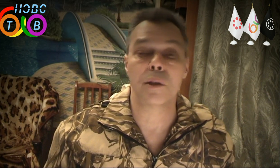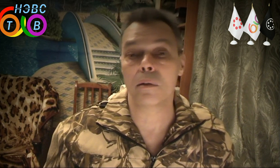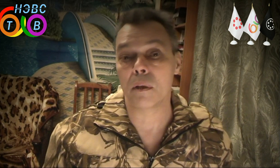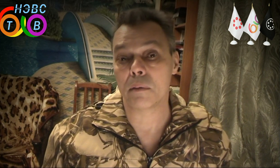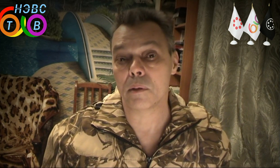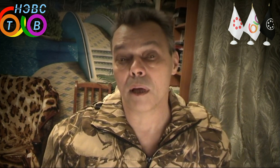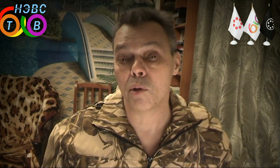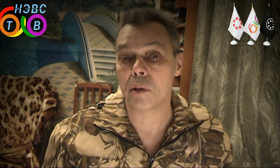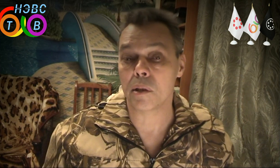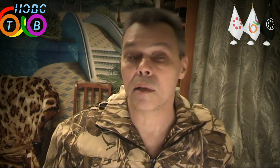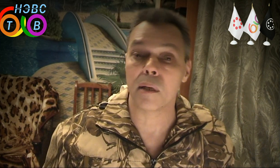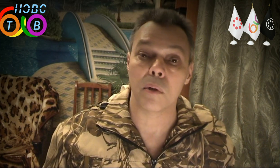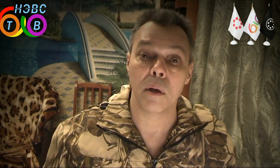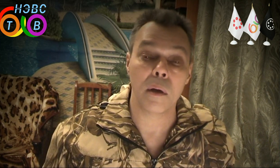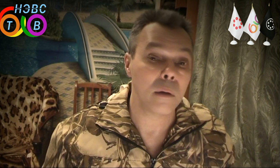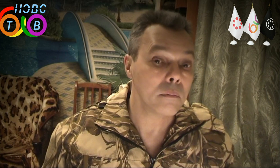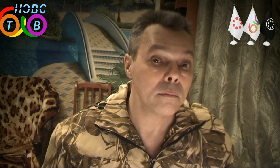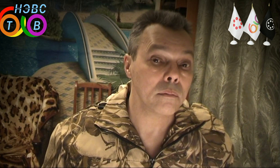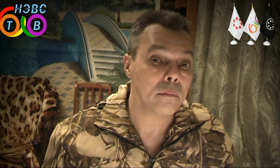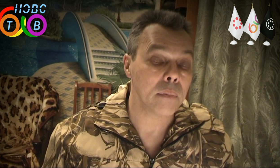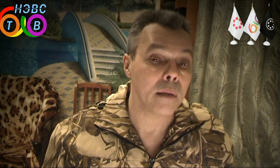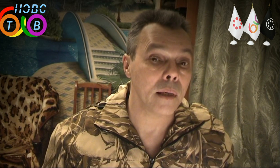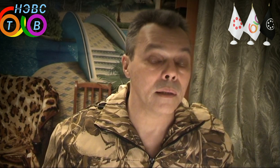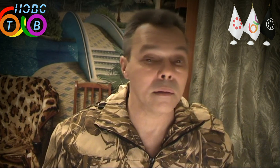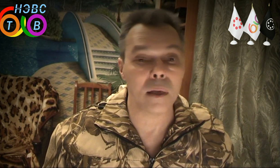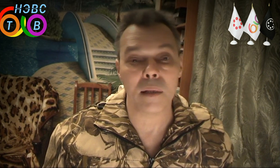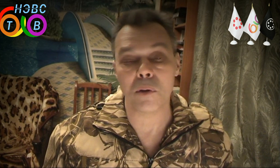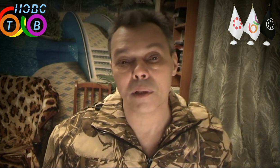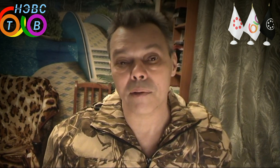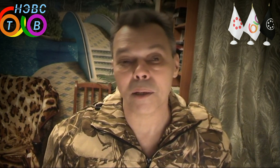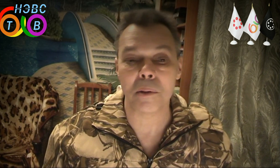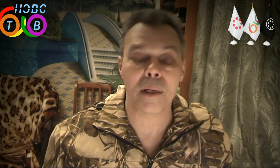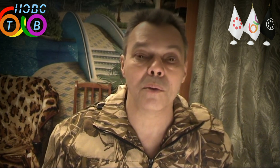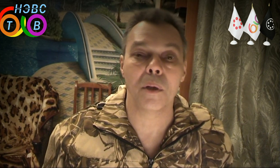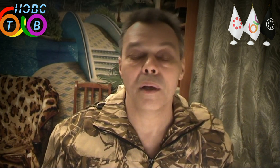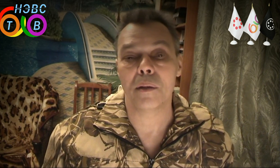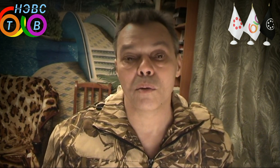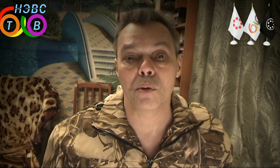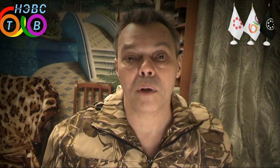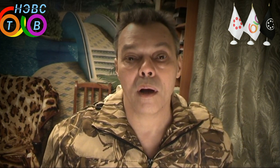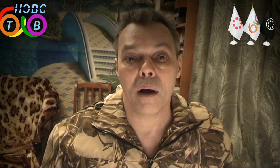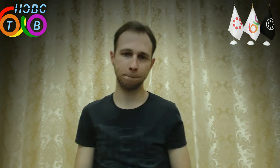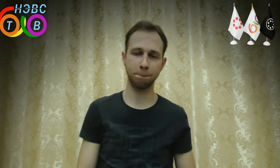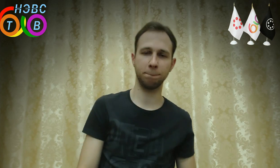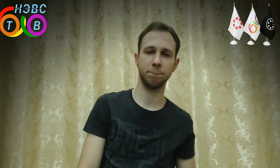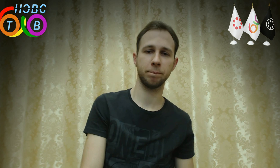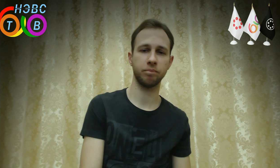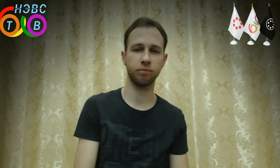лишил девственности, а может даже не одного. Да? Не одного человека, то есть не одну девушку. Тем более